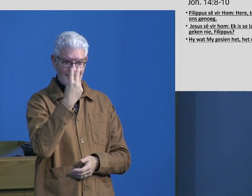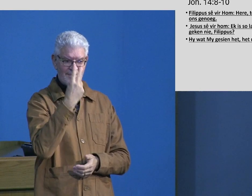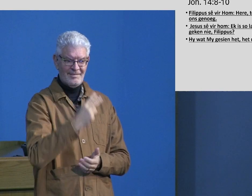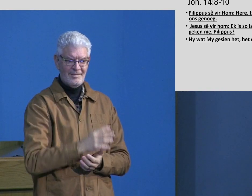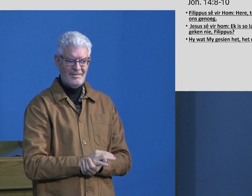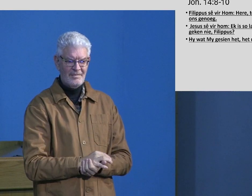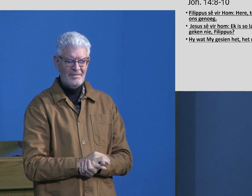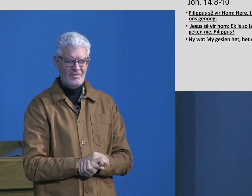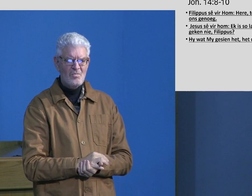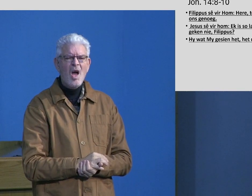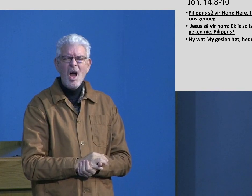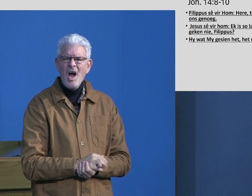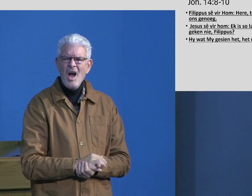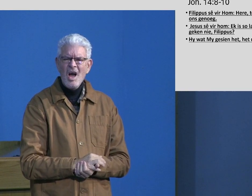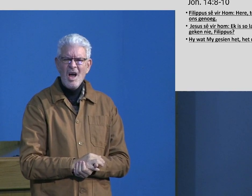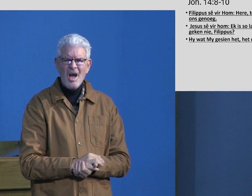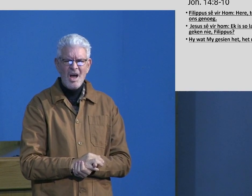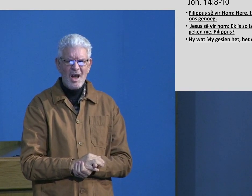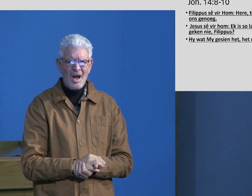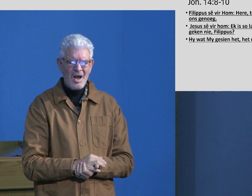So dit waarna jy nou kyk,